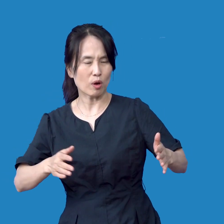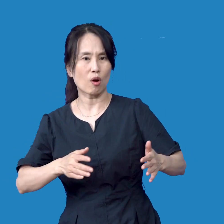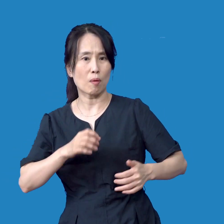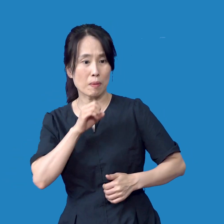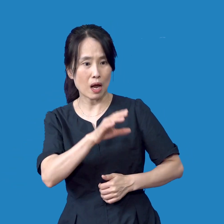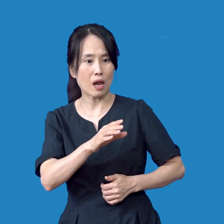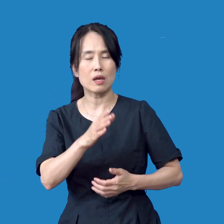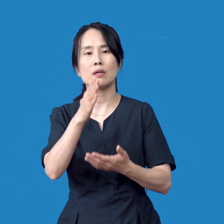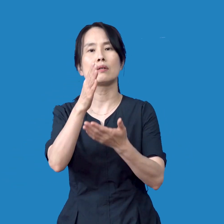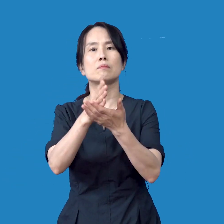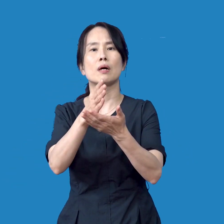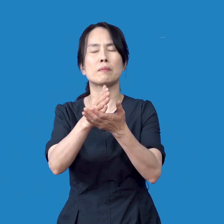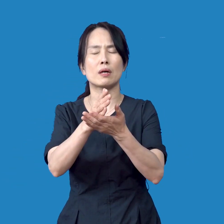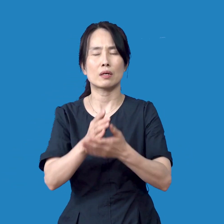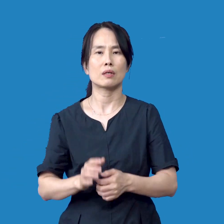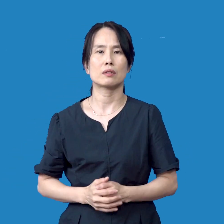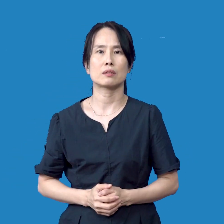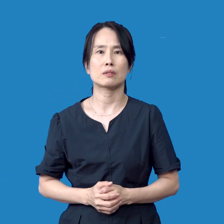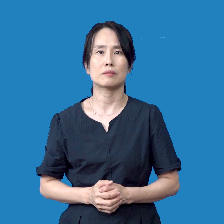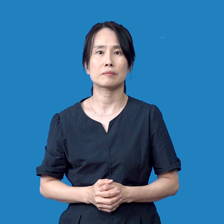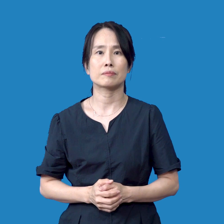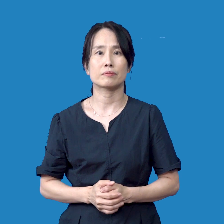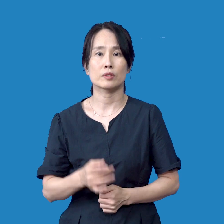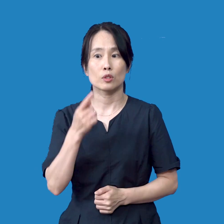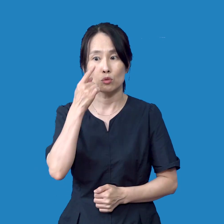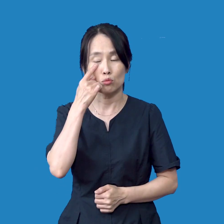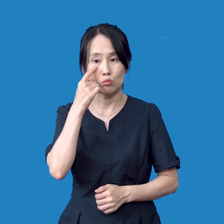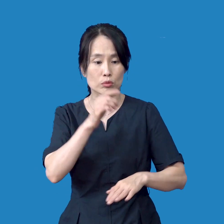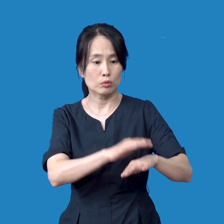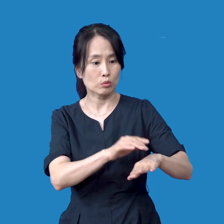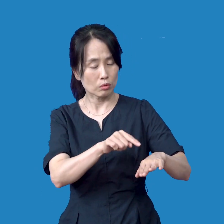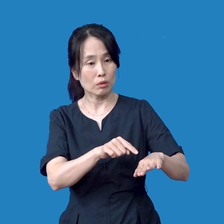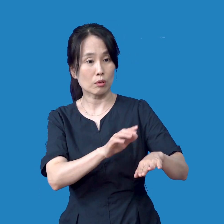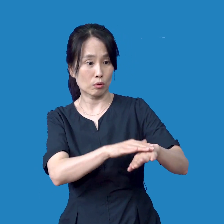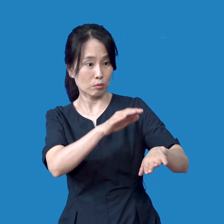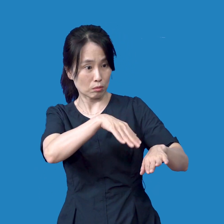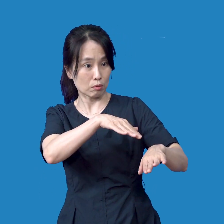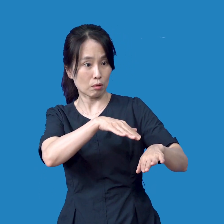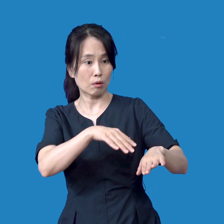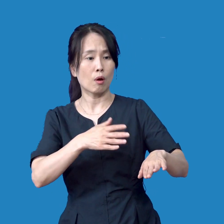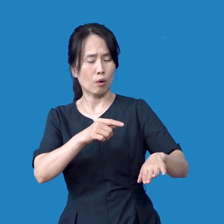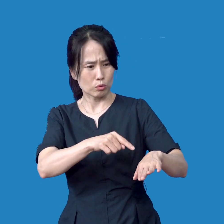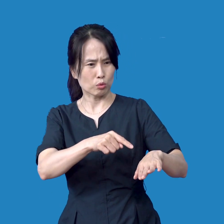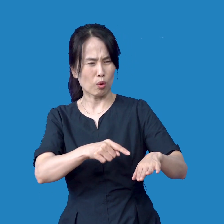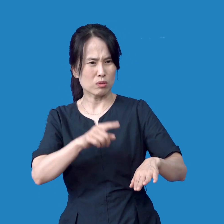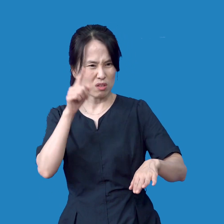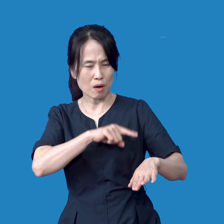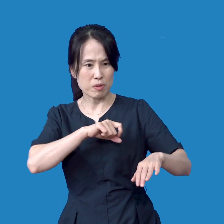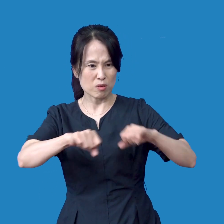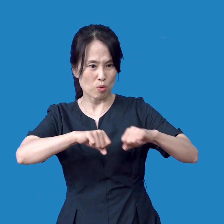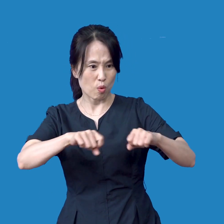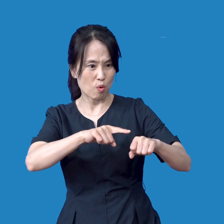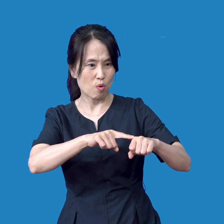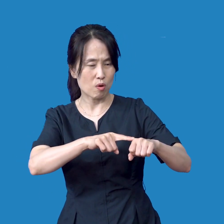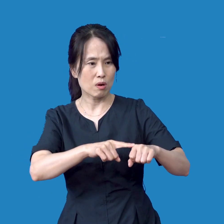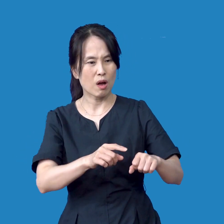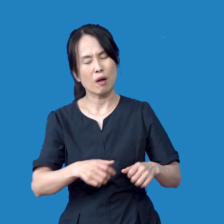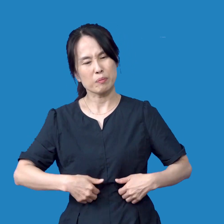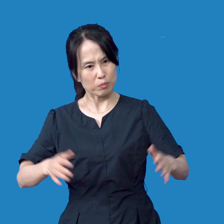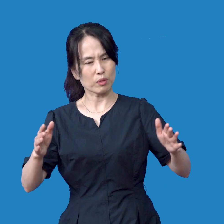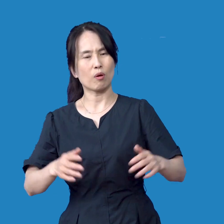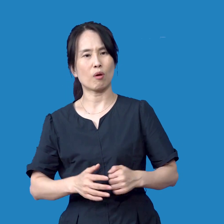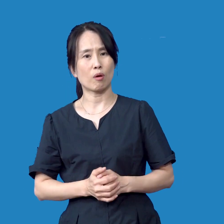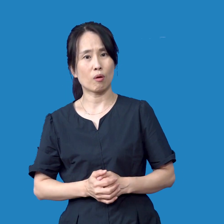없다 하지 못하리라. 눈이 손에게 야 손아 너는 밤낮 나쁜 짓만 하고 너는